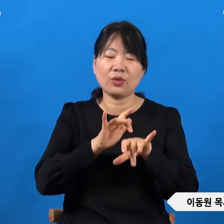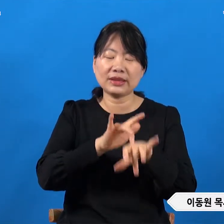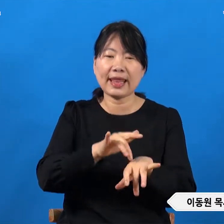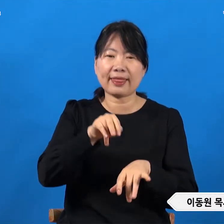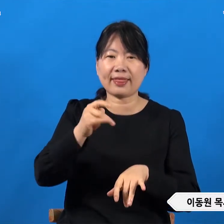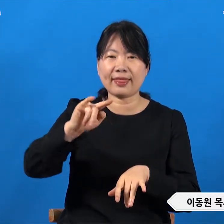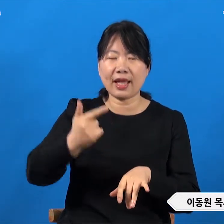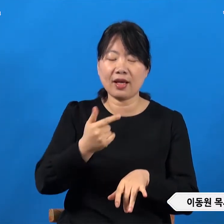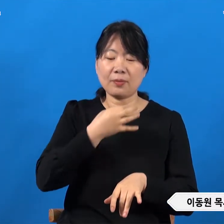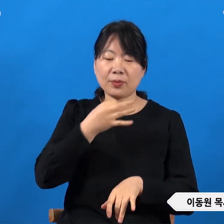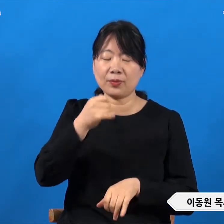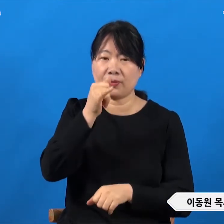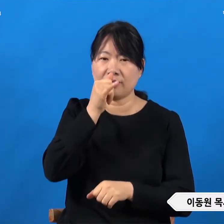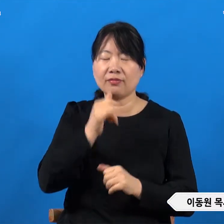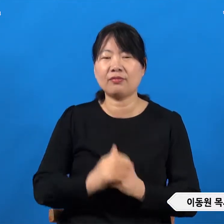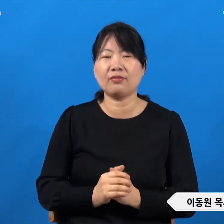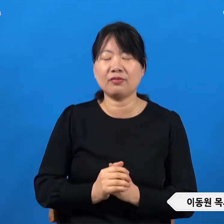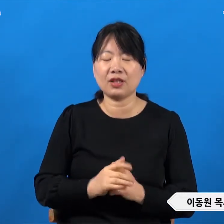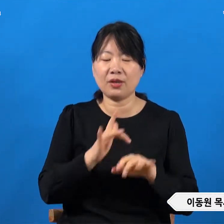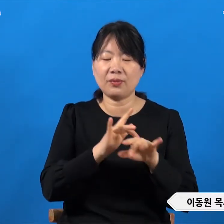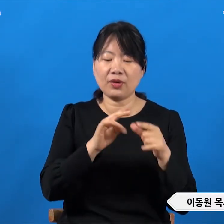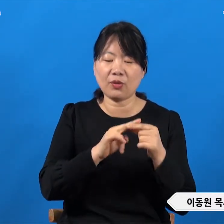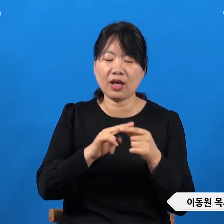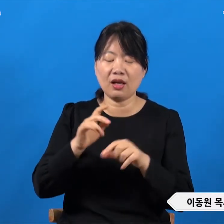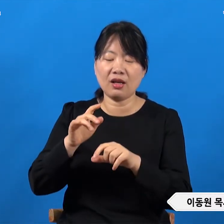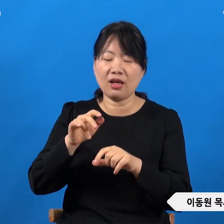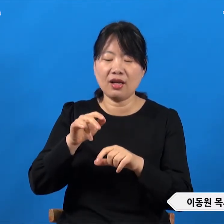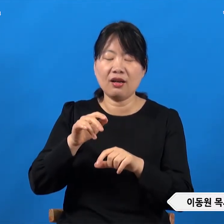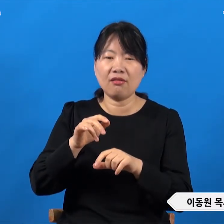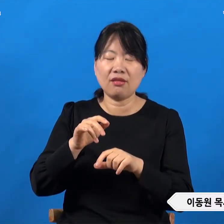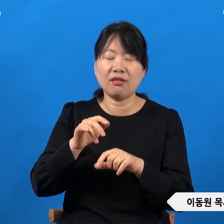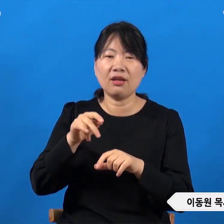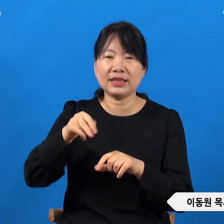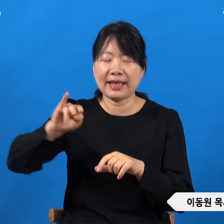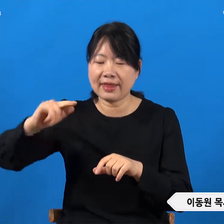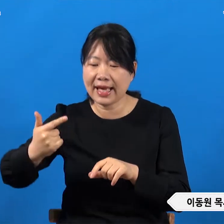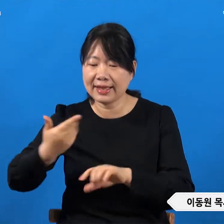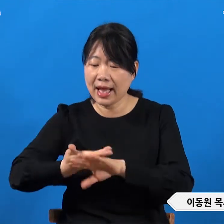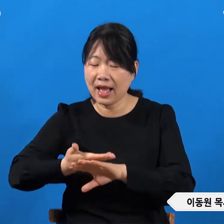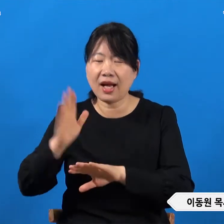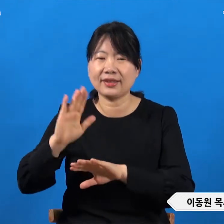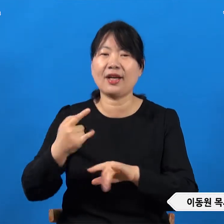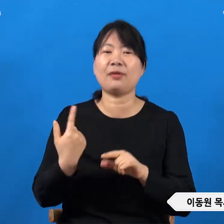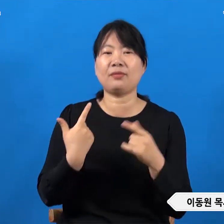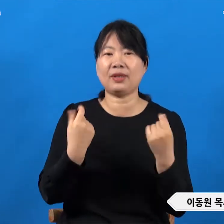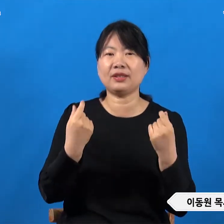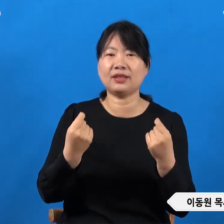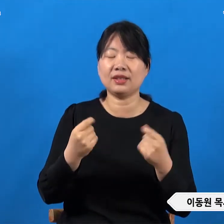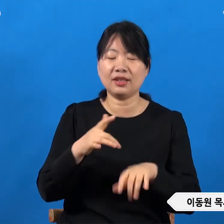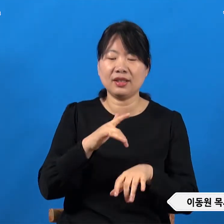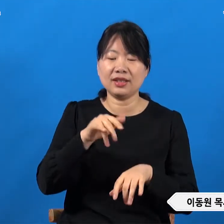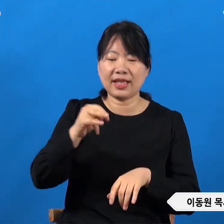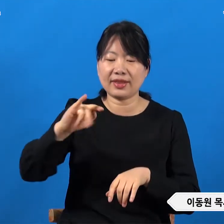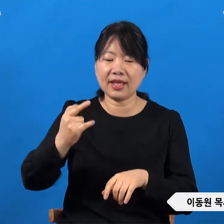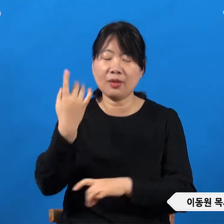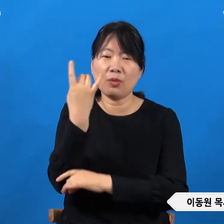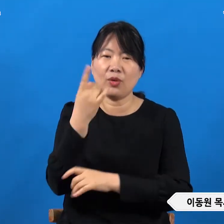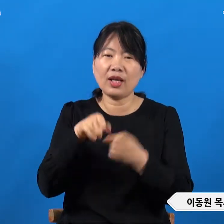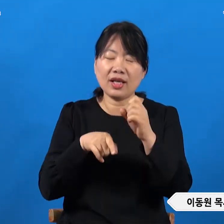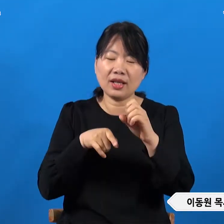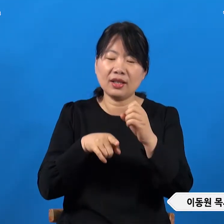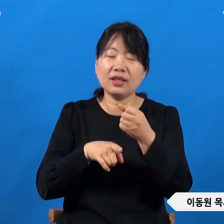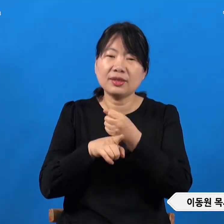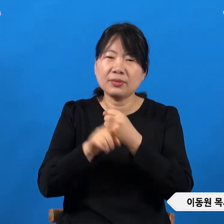사탄이라고 불리워지기도 합니다. 마귀와 사탄이 다른 게 아니에요. 똑같은 존재예요. 사탄이라는 단어의 본래의